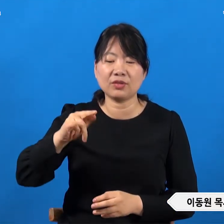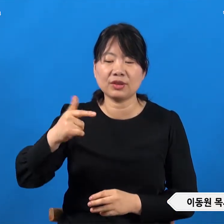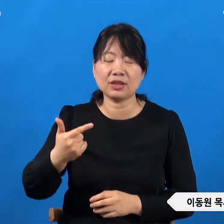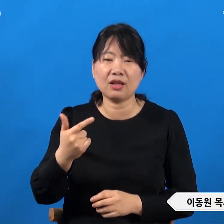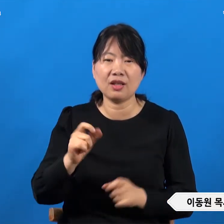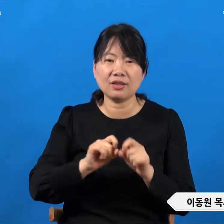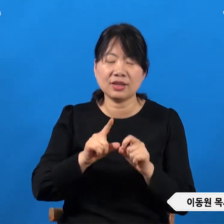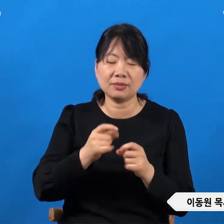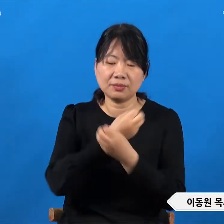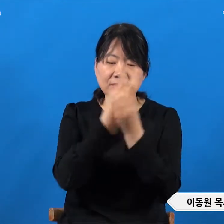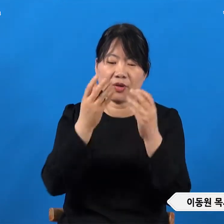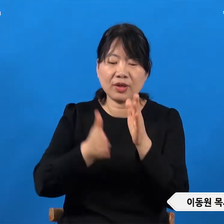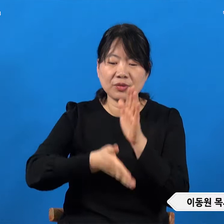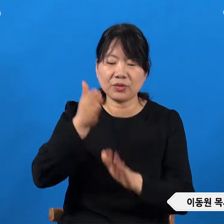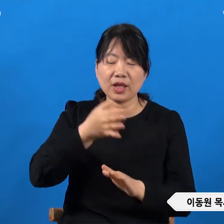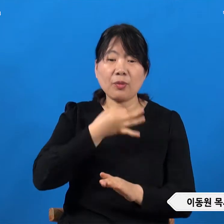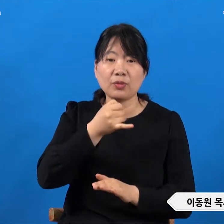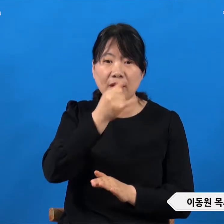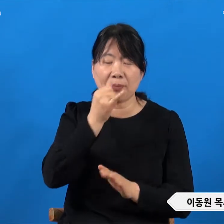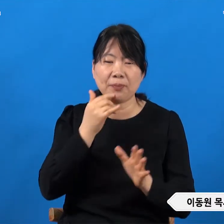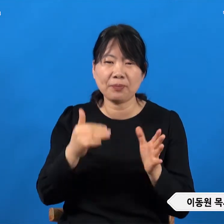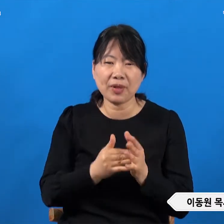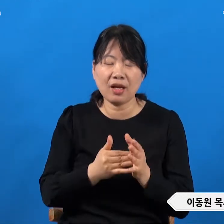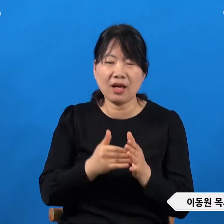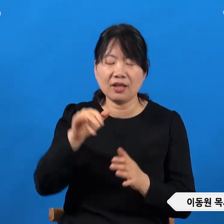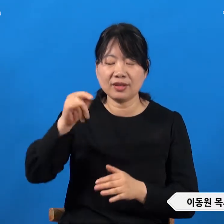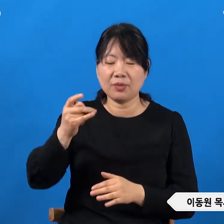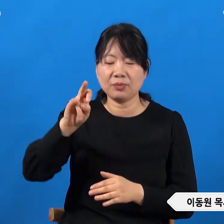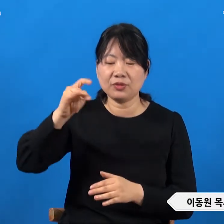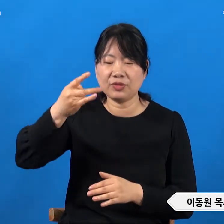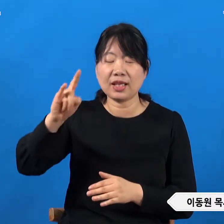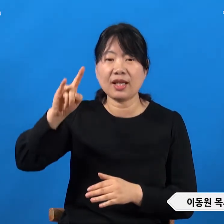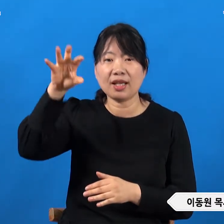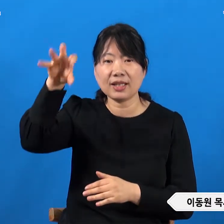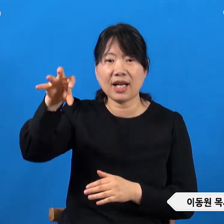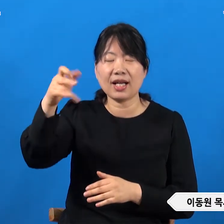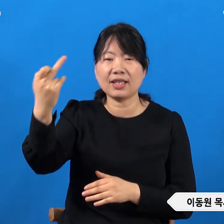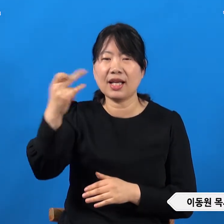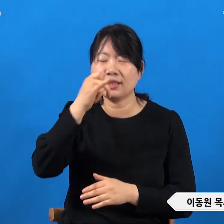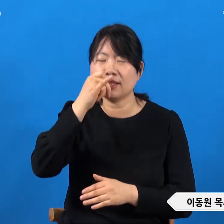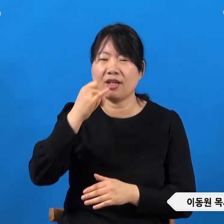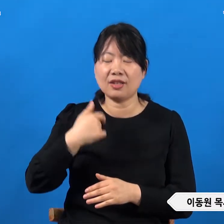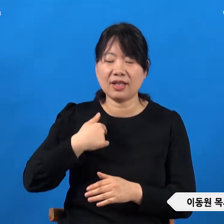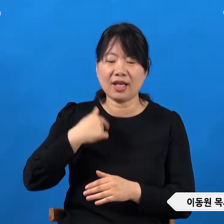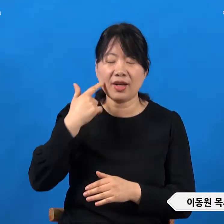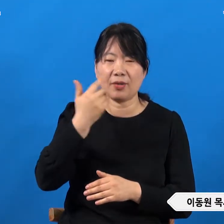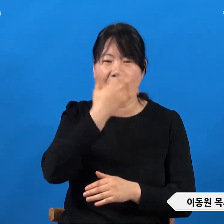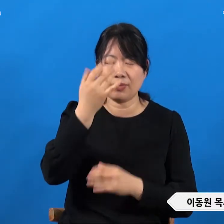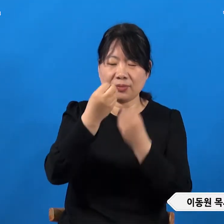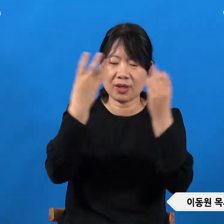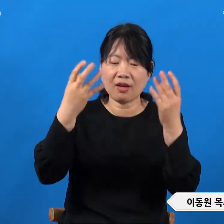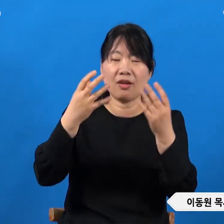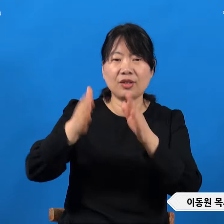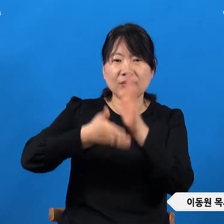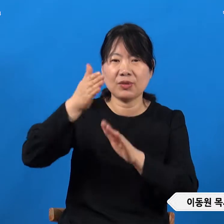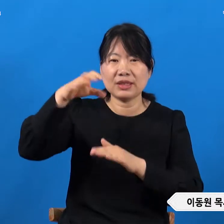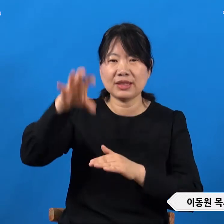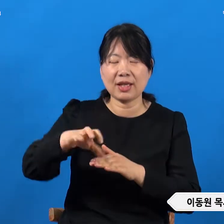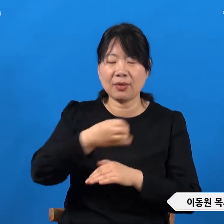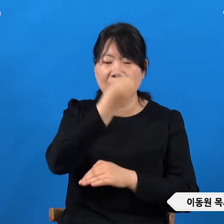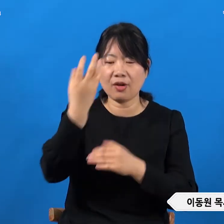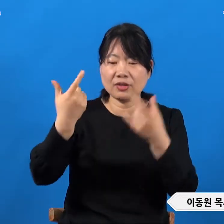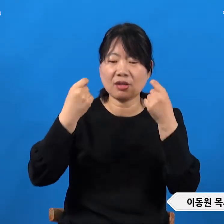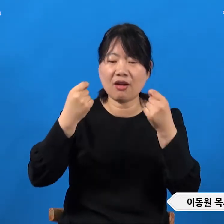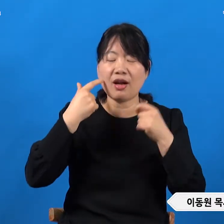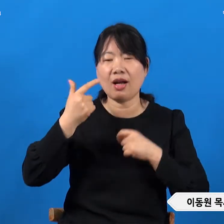영천은 흔히 별의 도시라고 불리워지는 곳입니다. 천문대가 산 위에 있고 그래요. 근데 아름다운 별의 도시에